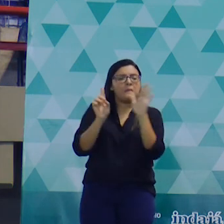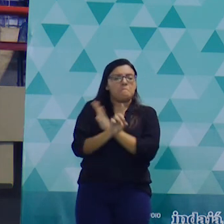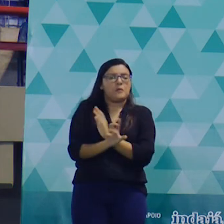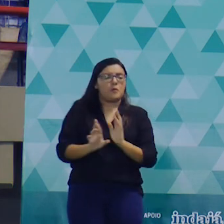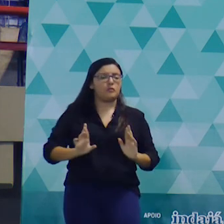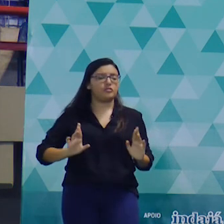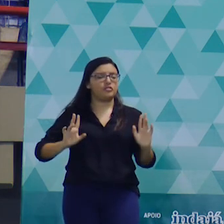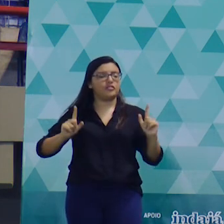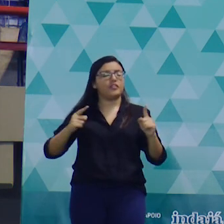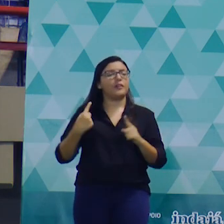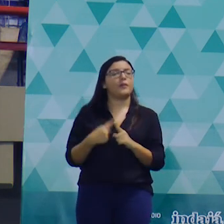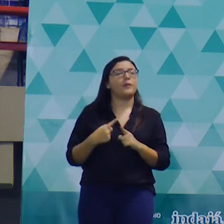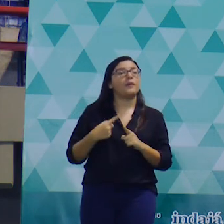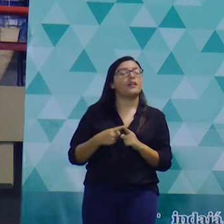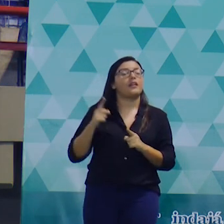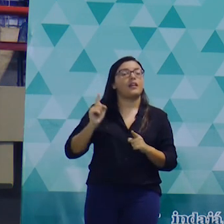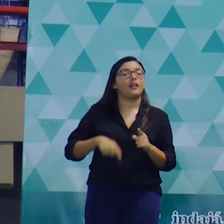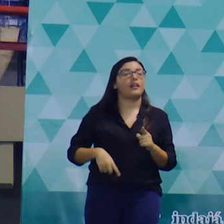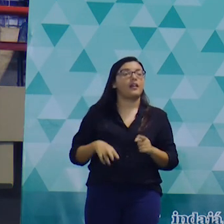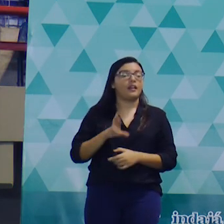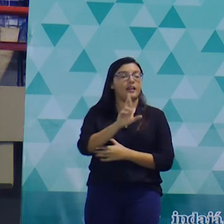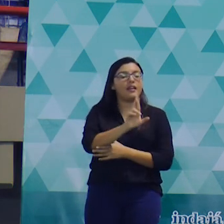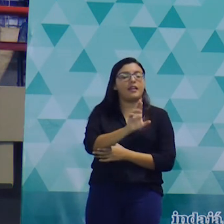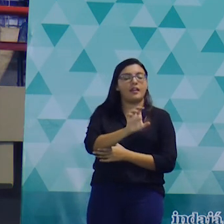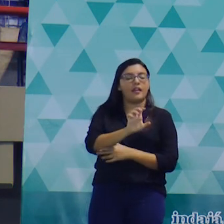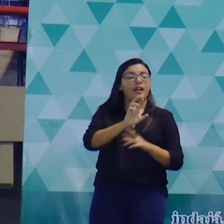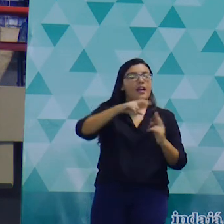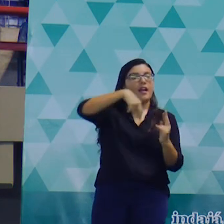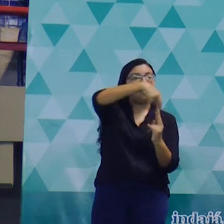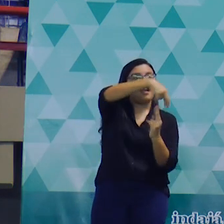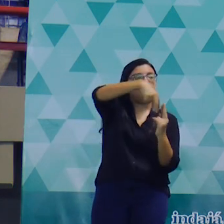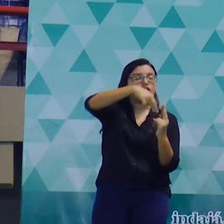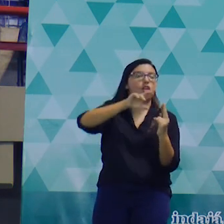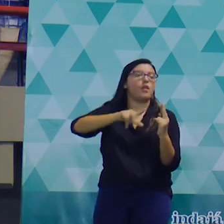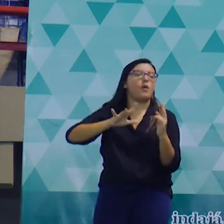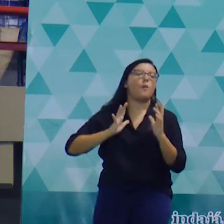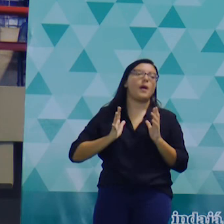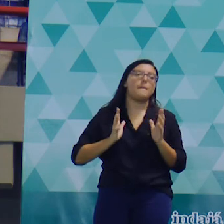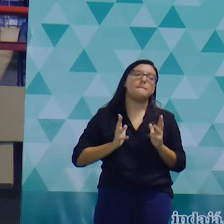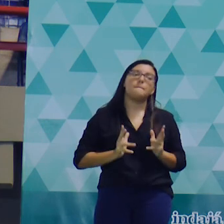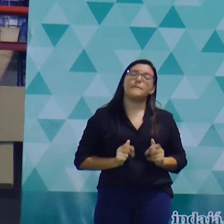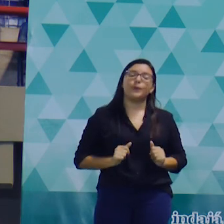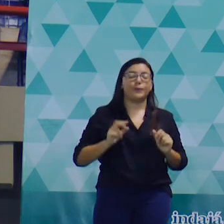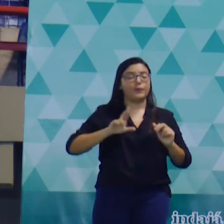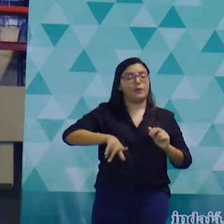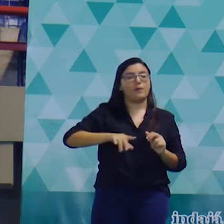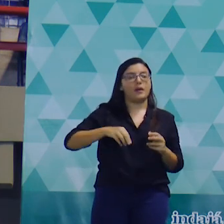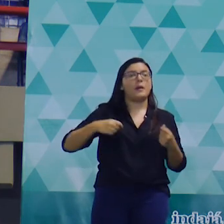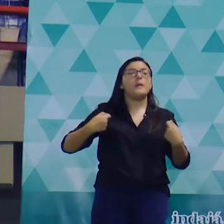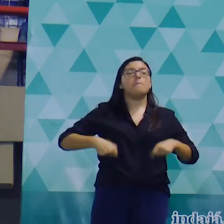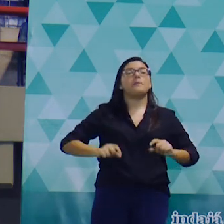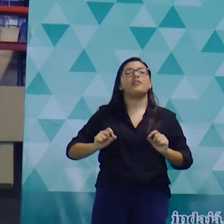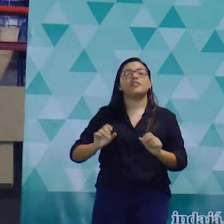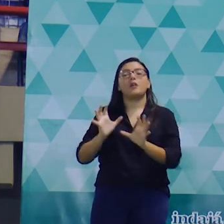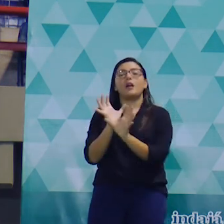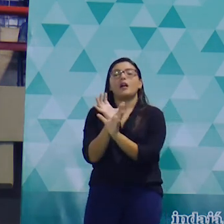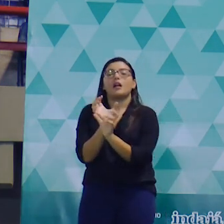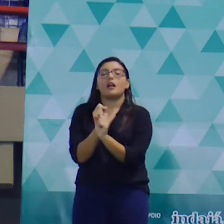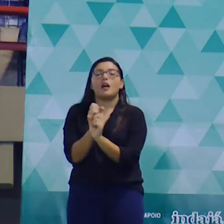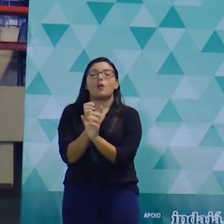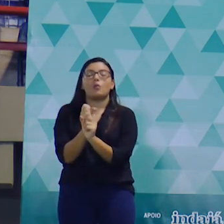diferente? É que o reagente não era puro. O que é que eu precisei fazer além do normal?